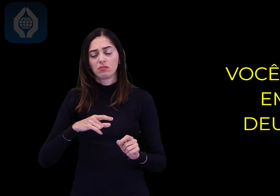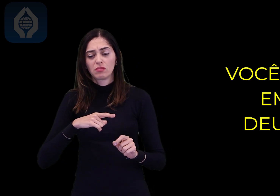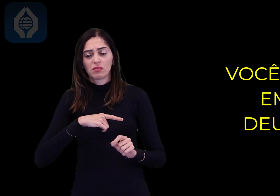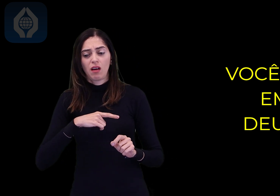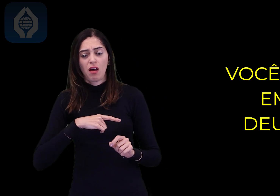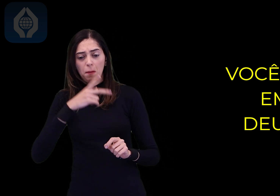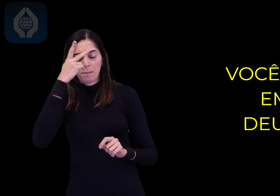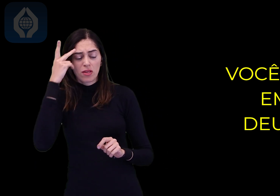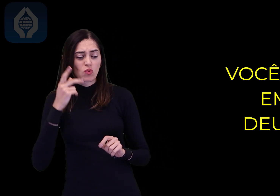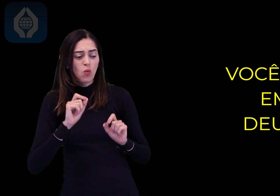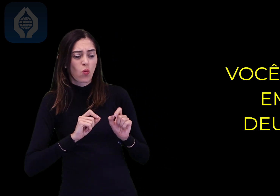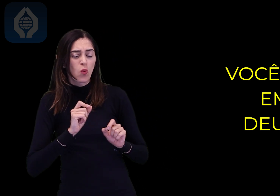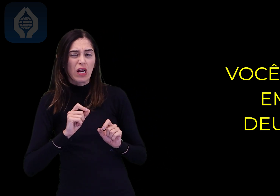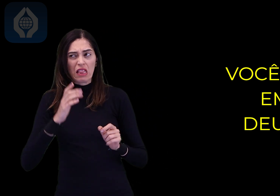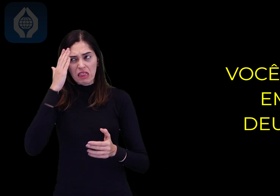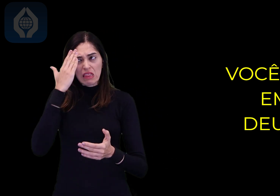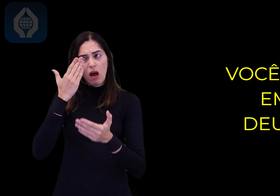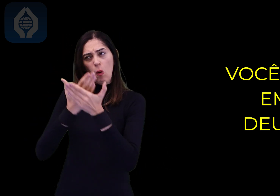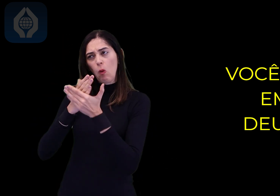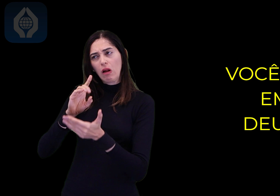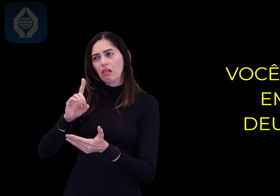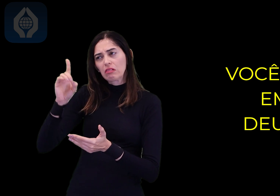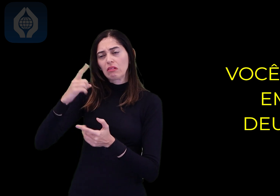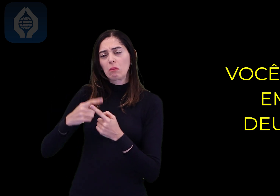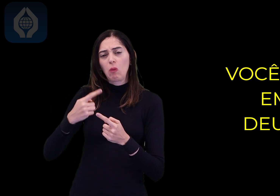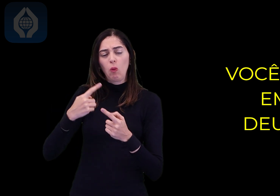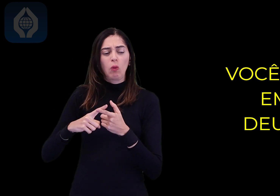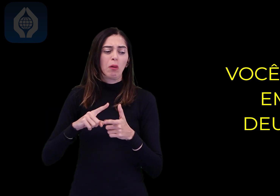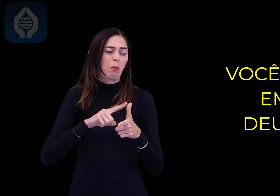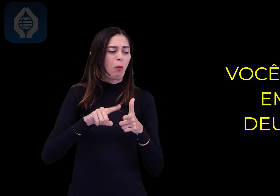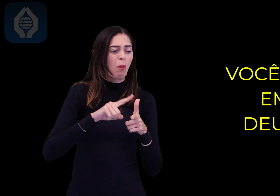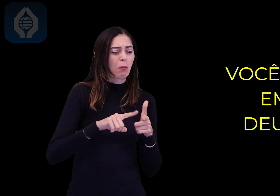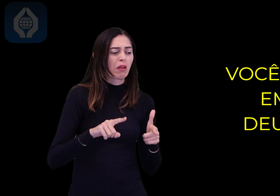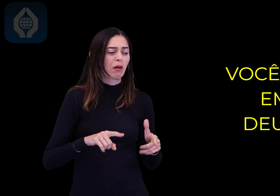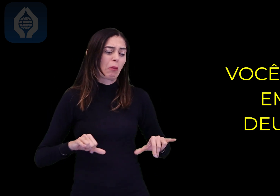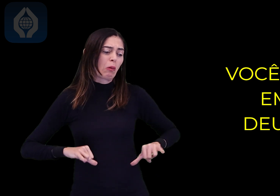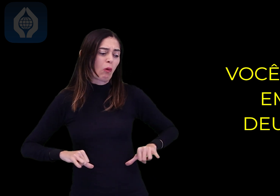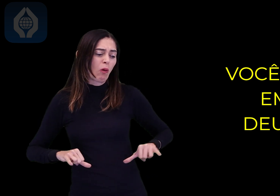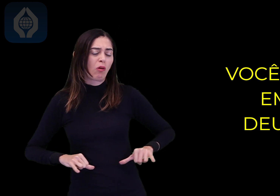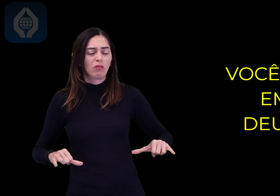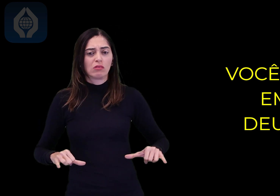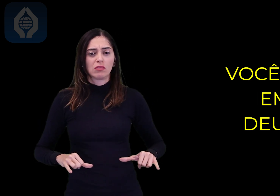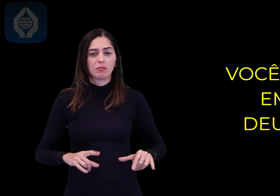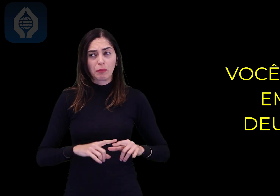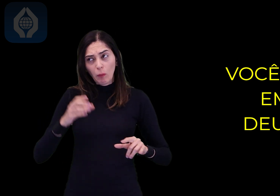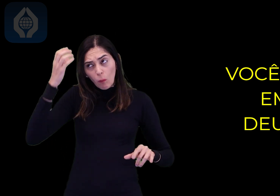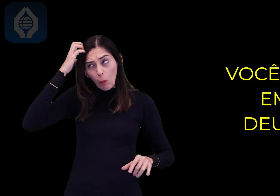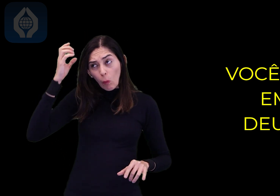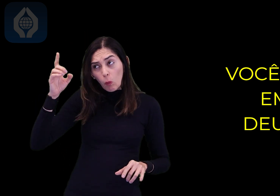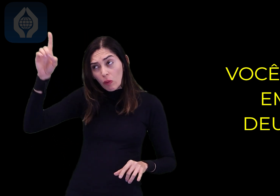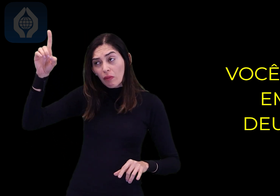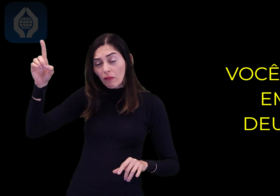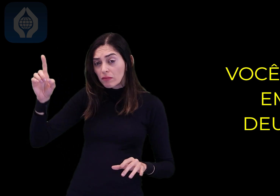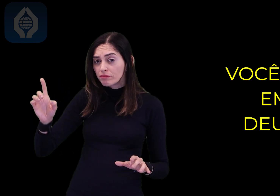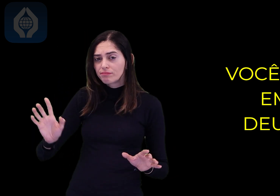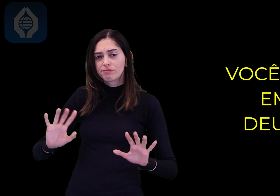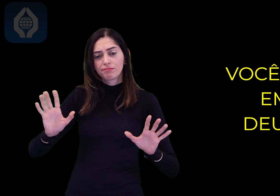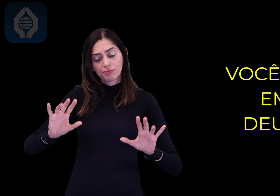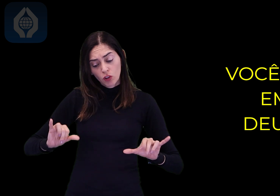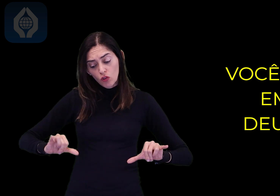ou decepção que aconteceu com elas ou com um ente querido. Depois de termos estudado a Bíblia até aqui, sabemos que a culpa